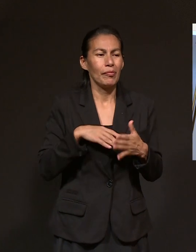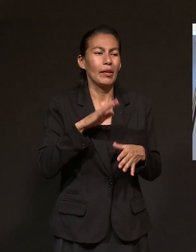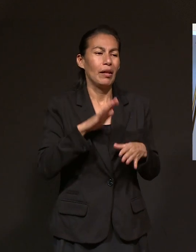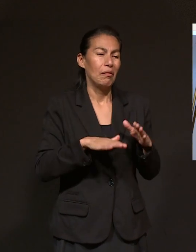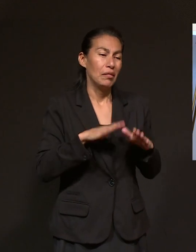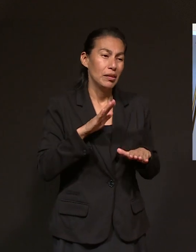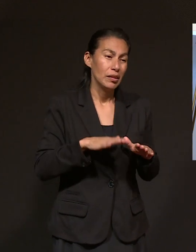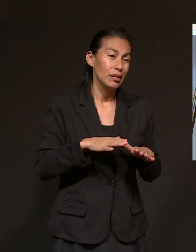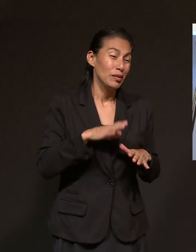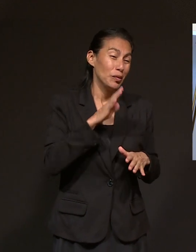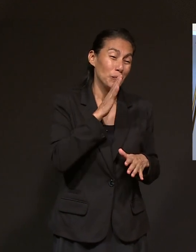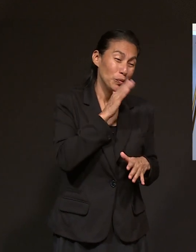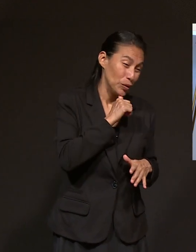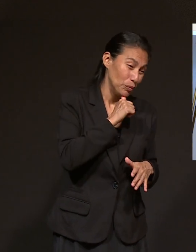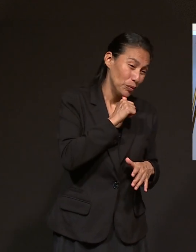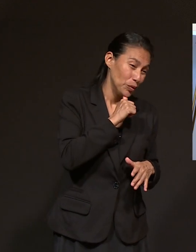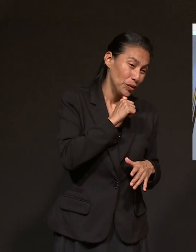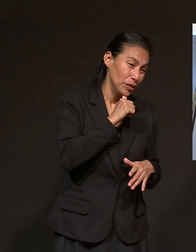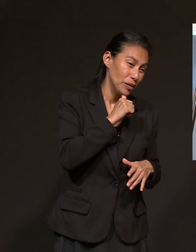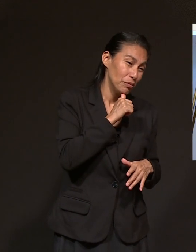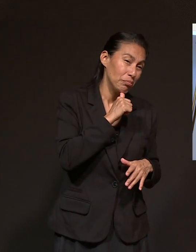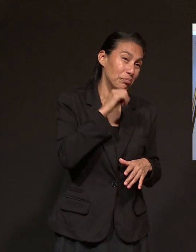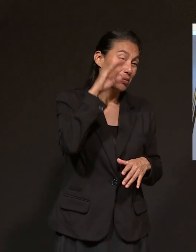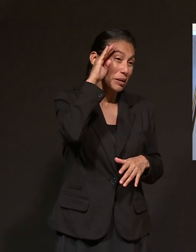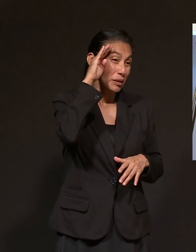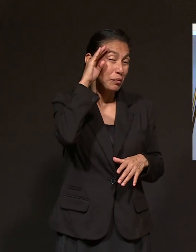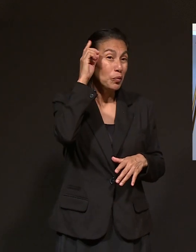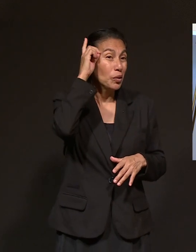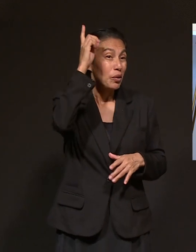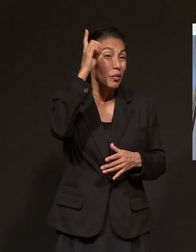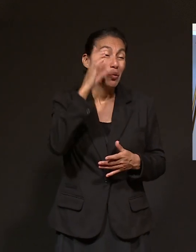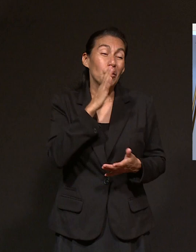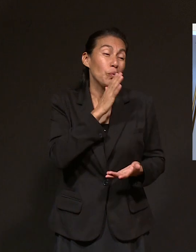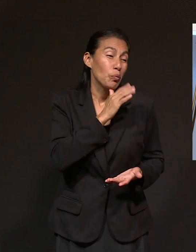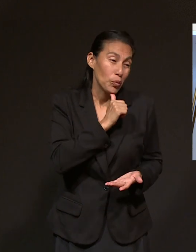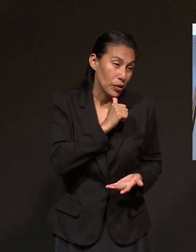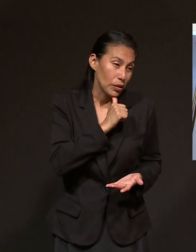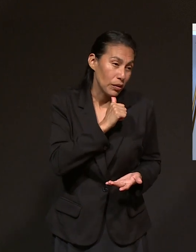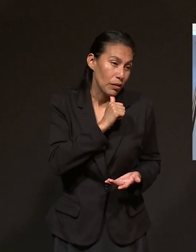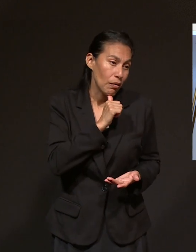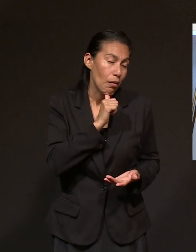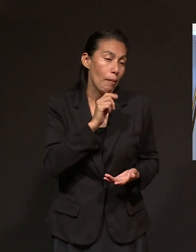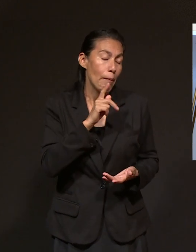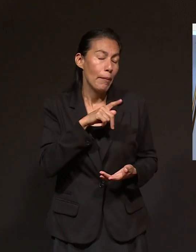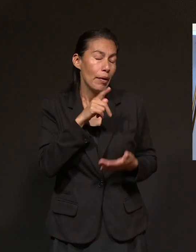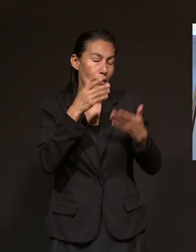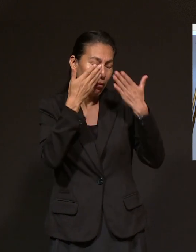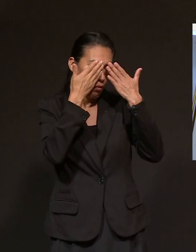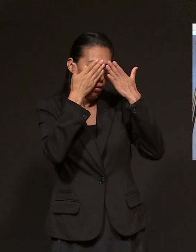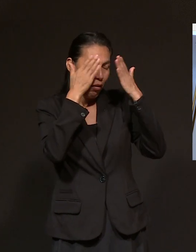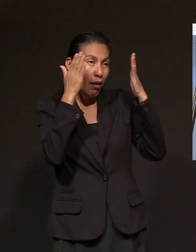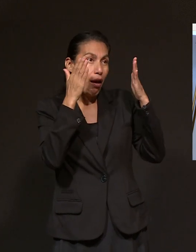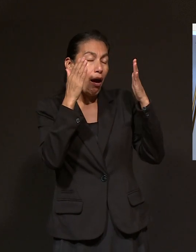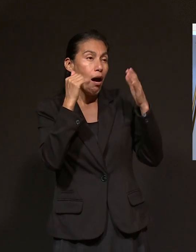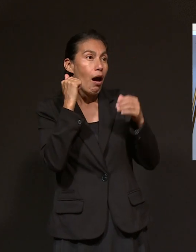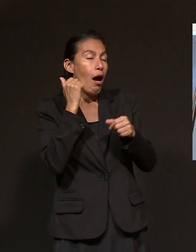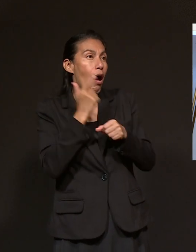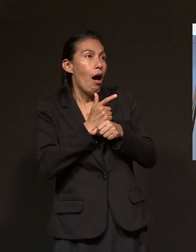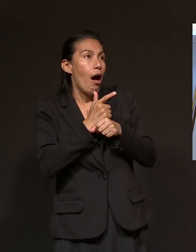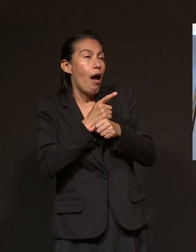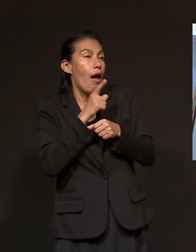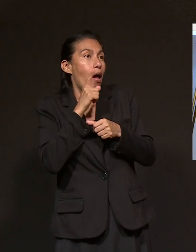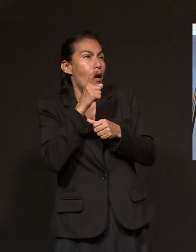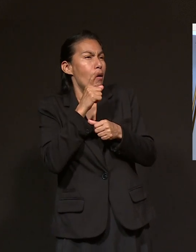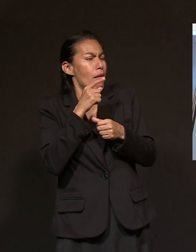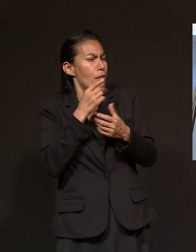Y a veces proyectamos nuestra incapacidad en Dios. Pero al descubrir cómo es Dios en Jesucristo,